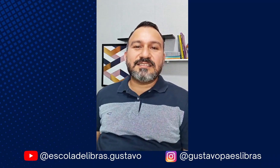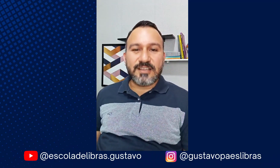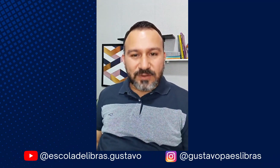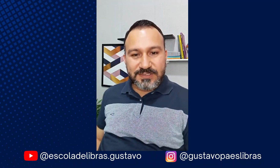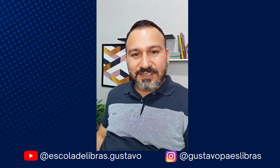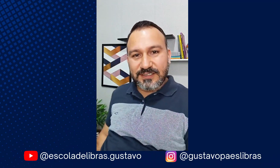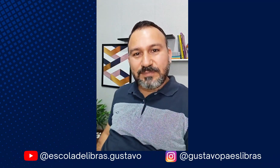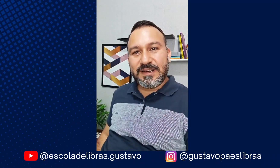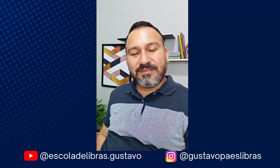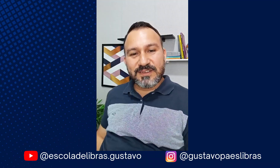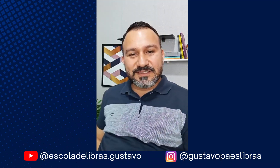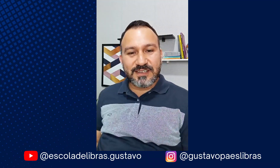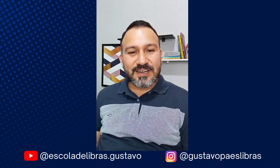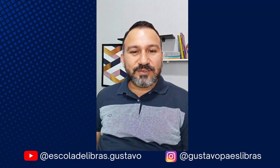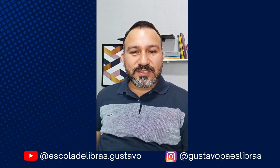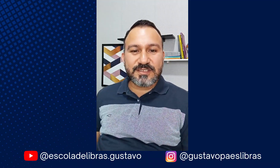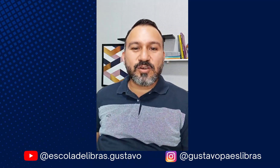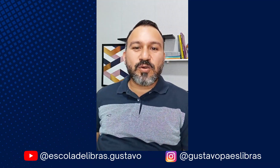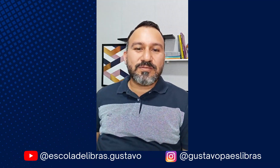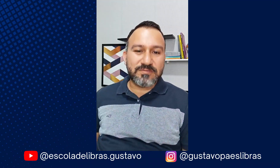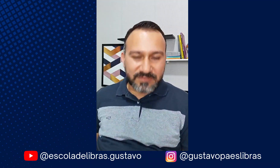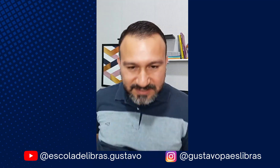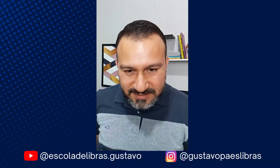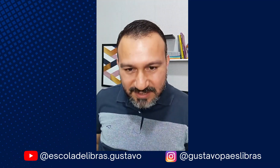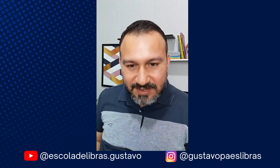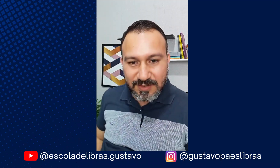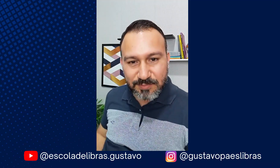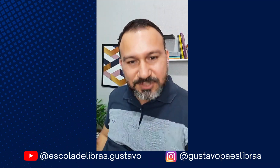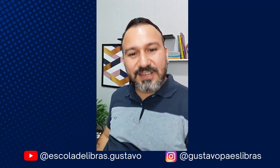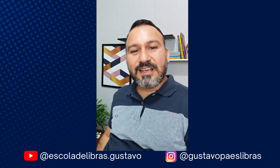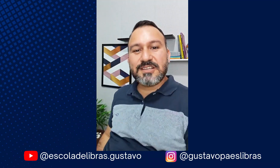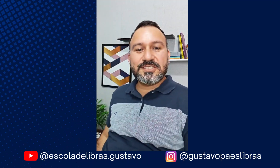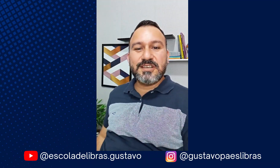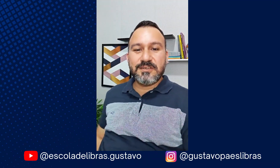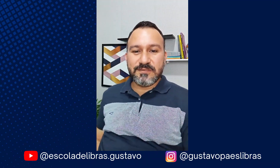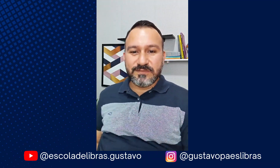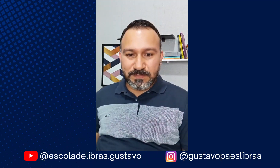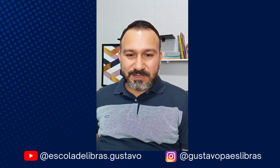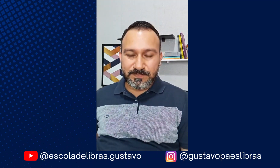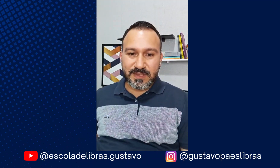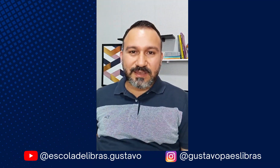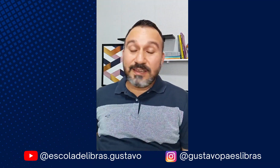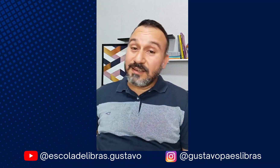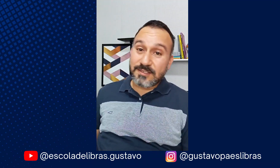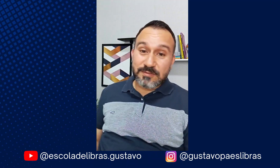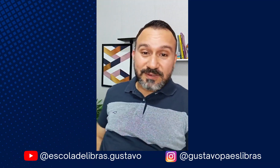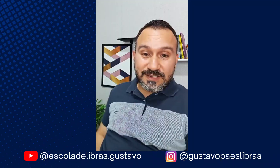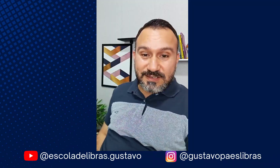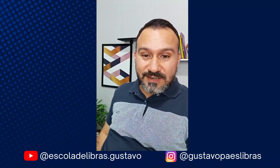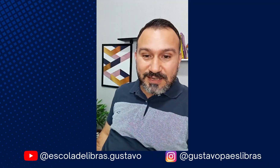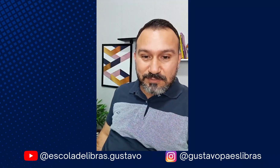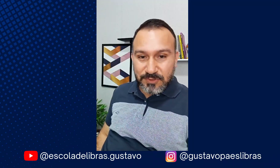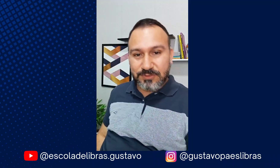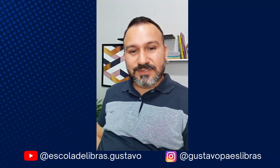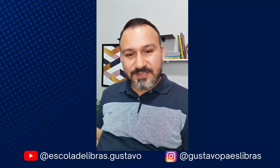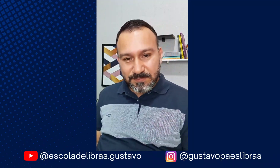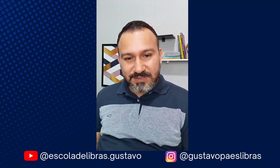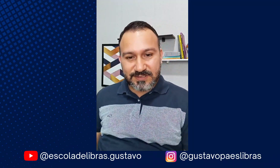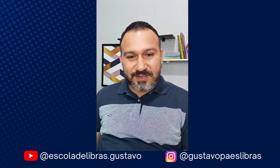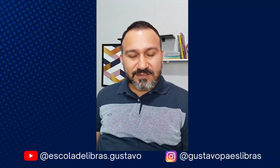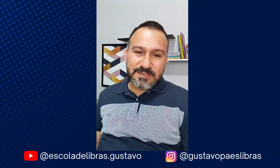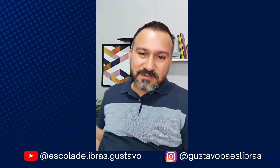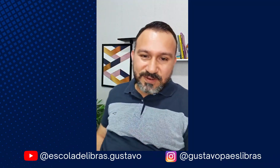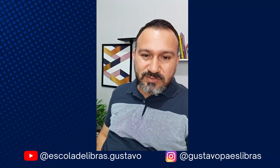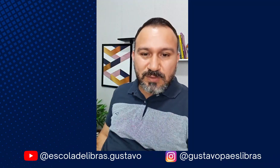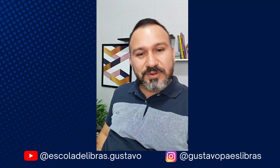às 19h30 para fazer a nossa conversa podcast VIP. E nessa conversa é muito